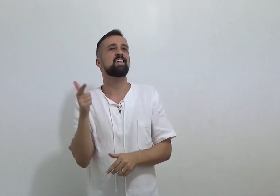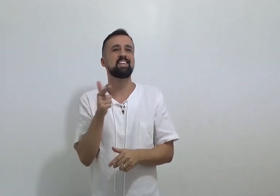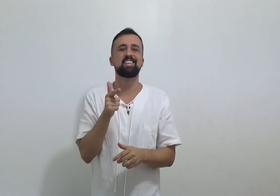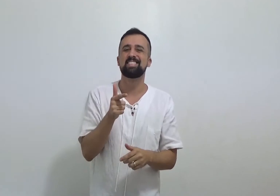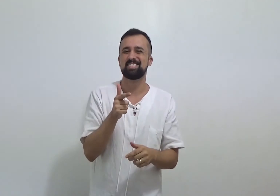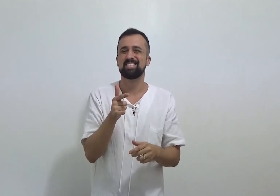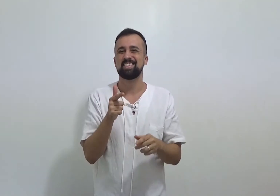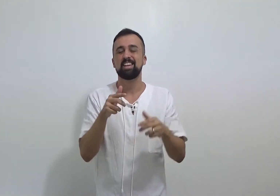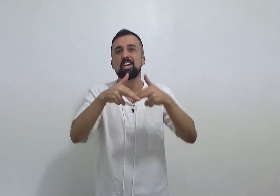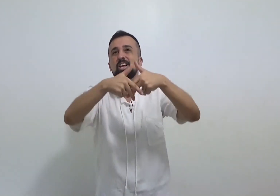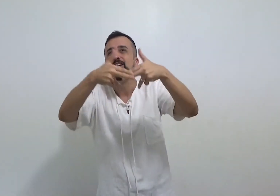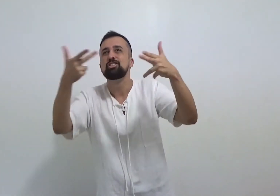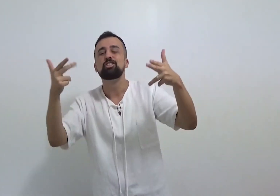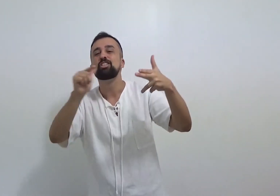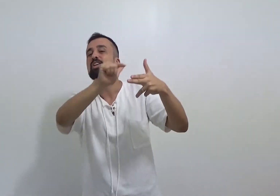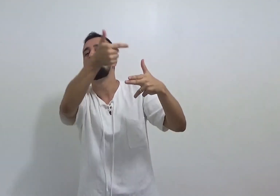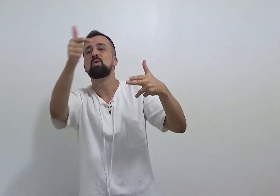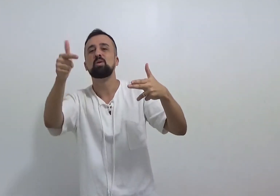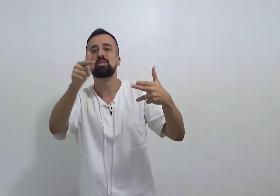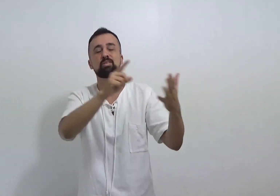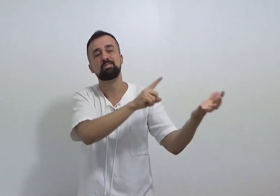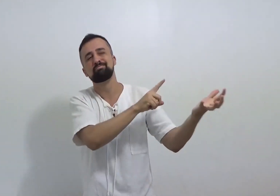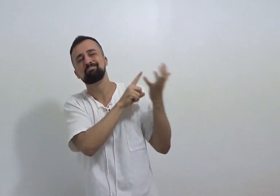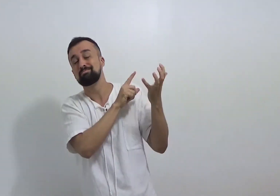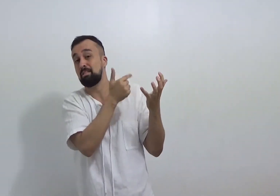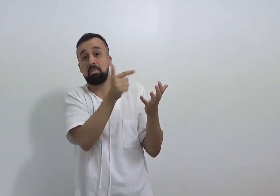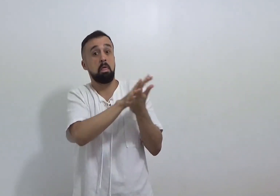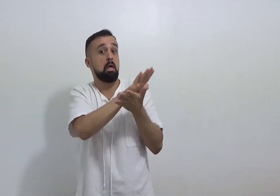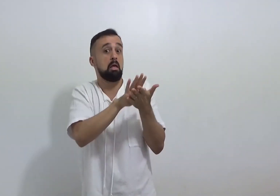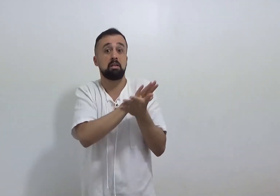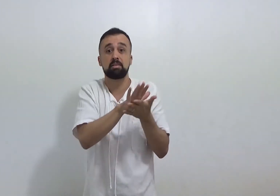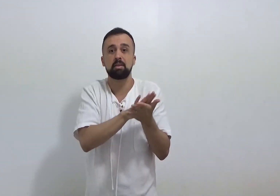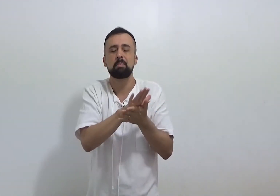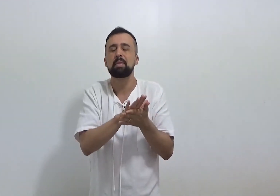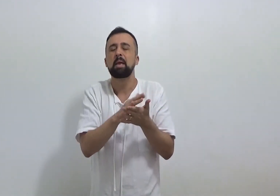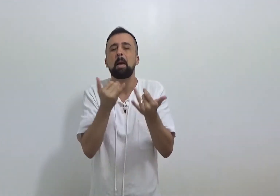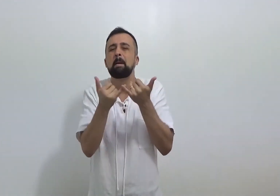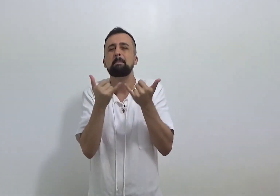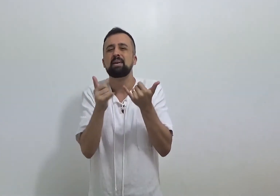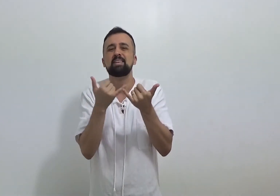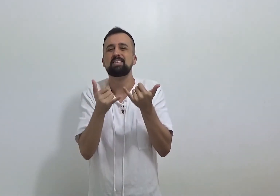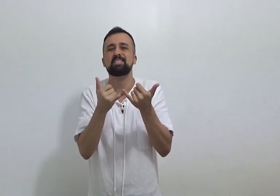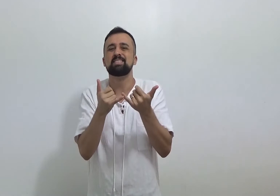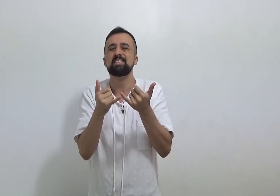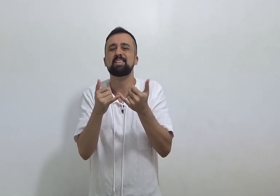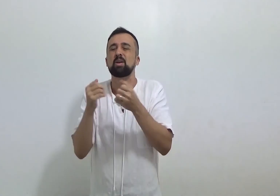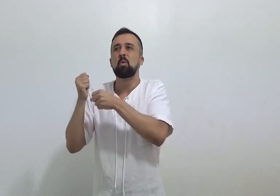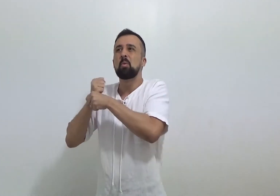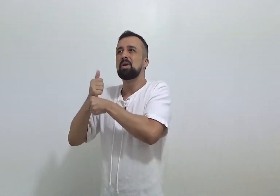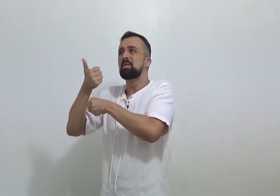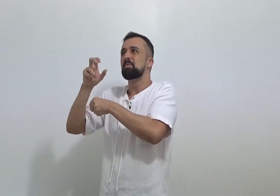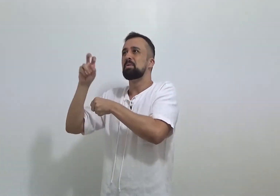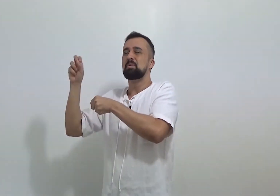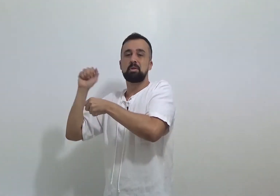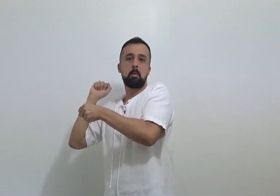floresta, inocente, sem problemas, sem influências de outros povos e